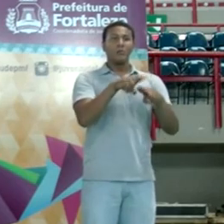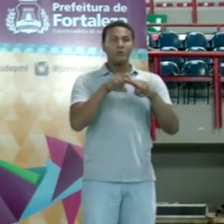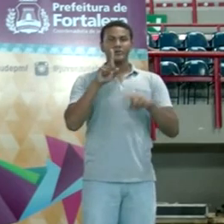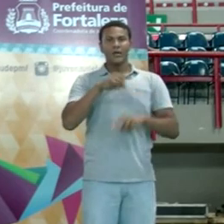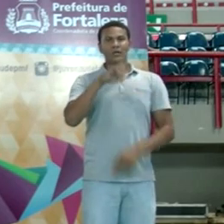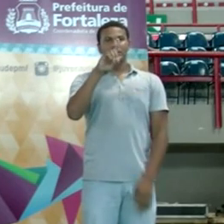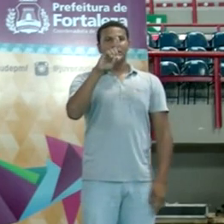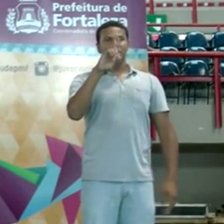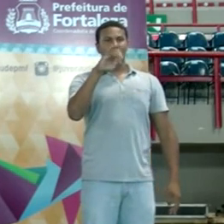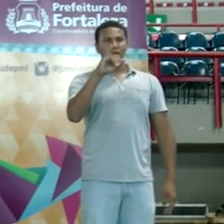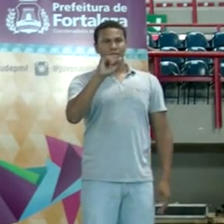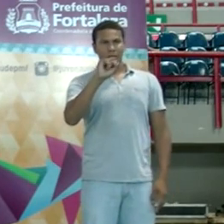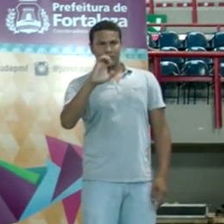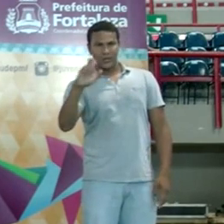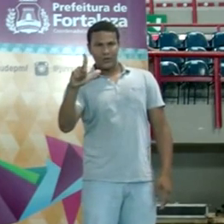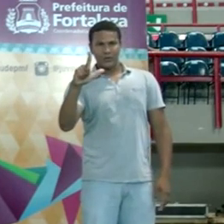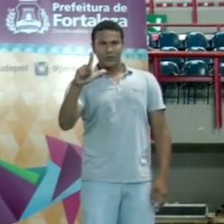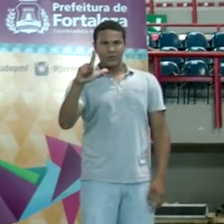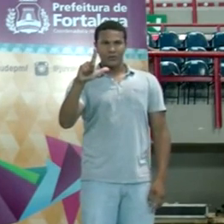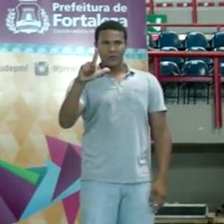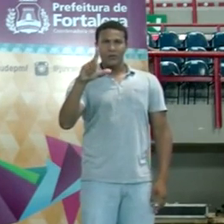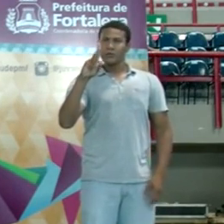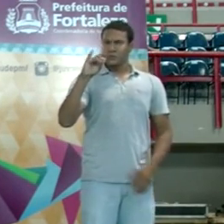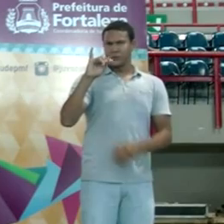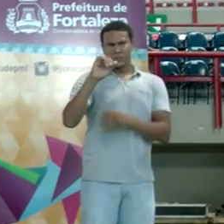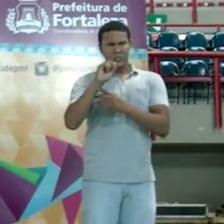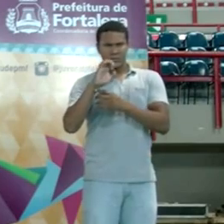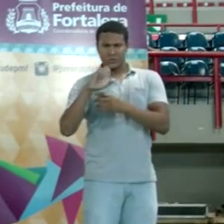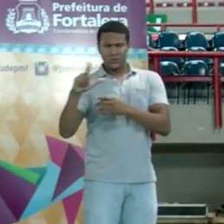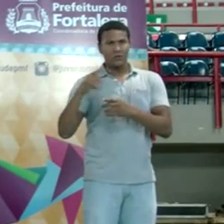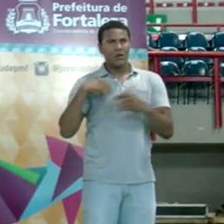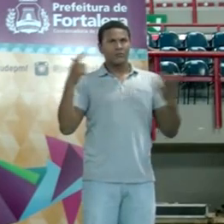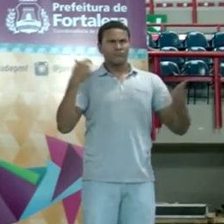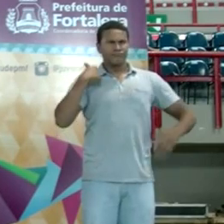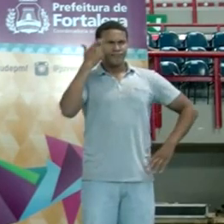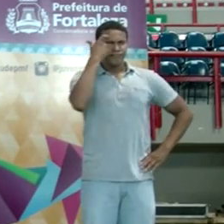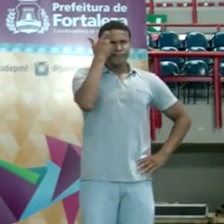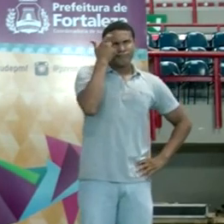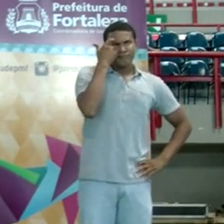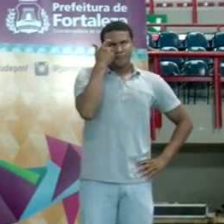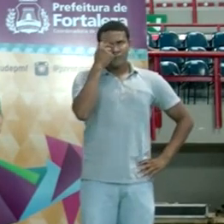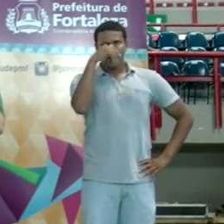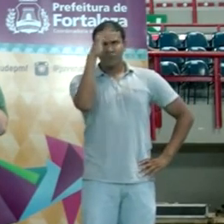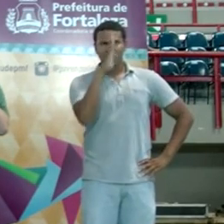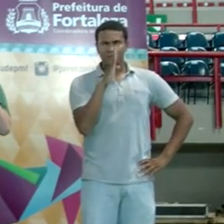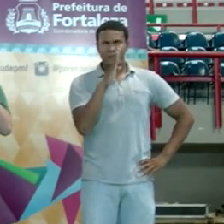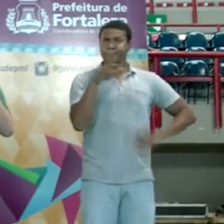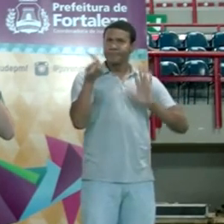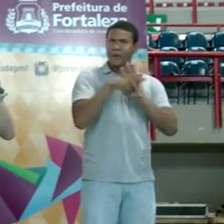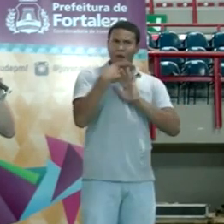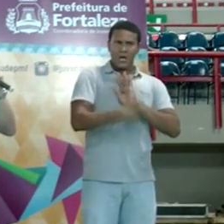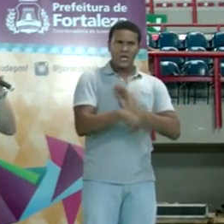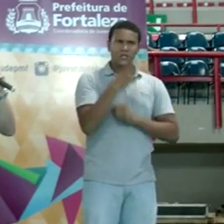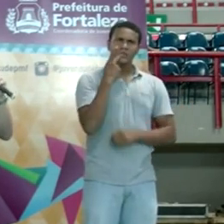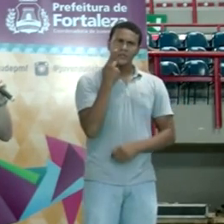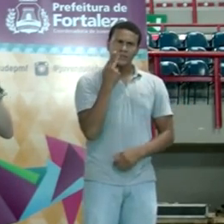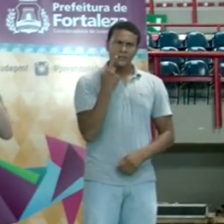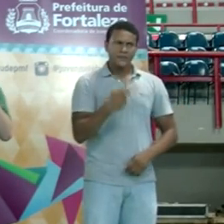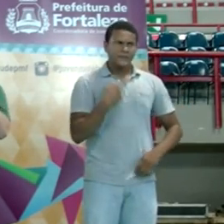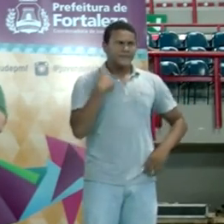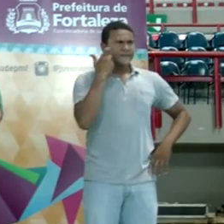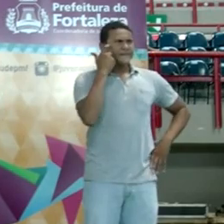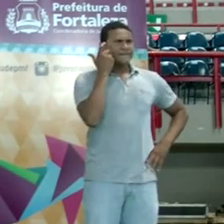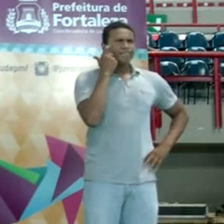do diesel. Aí um belo dia, um brasileiro, não, um cearense, criou